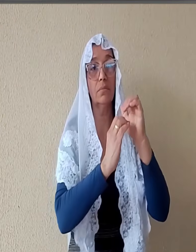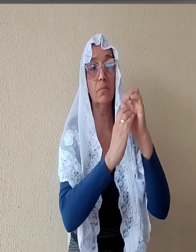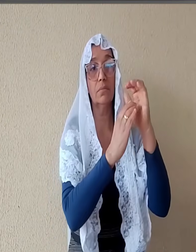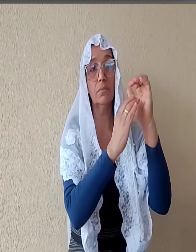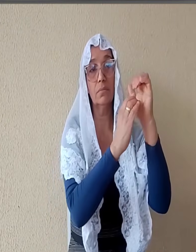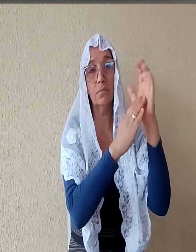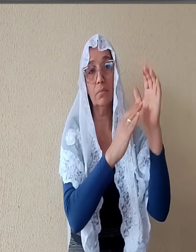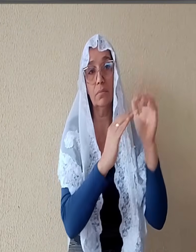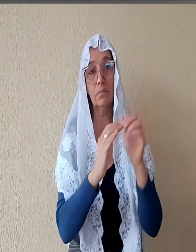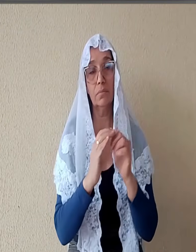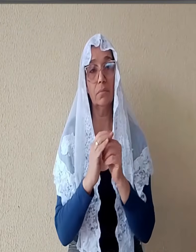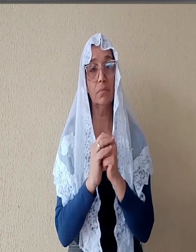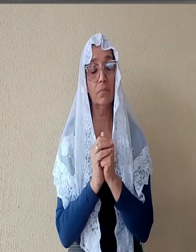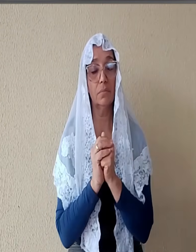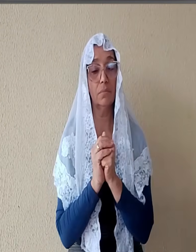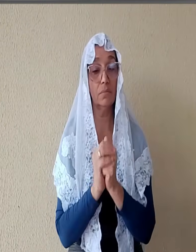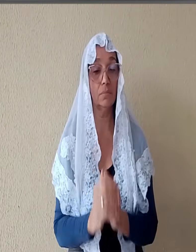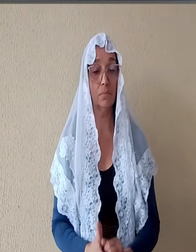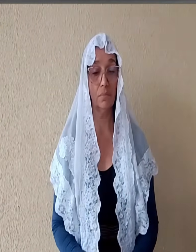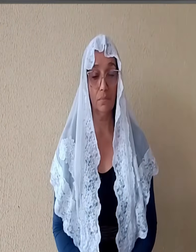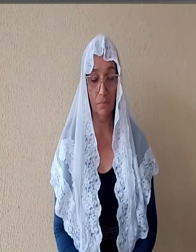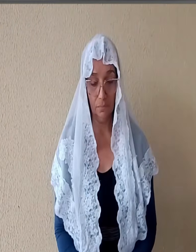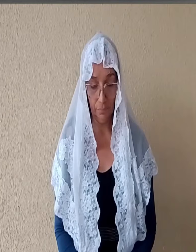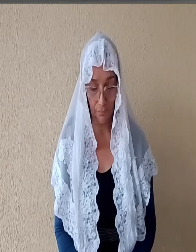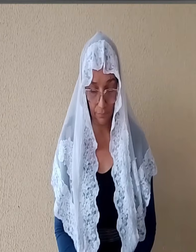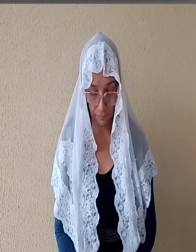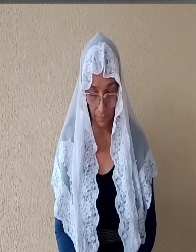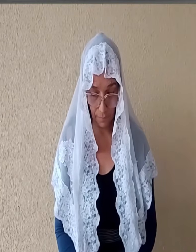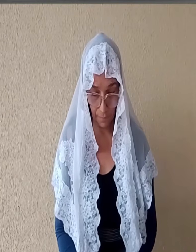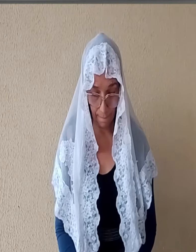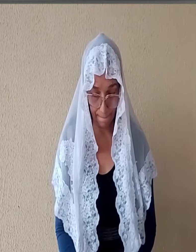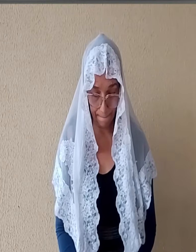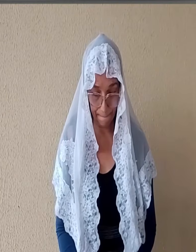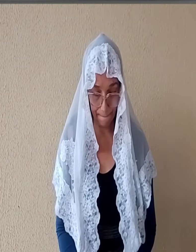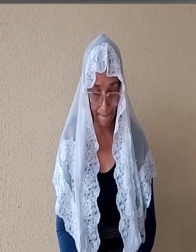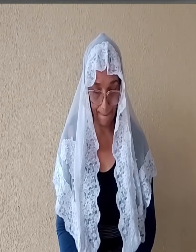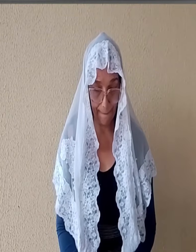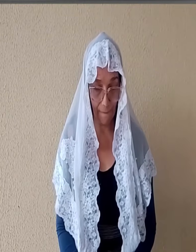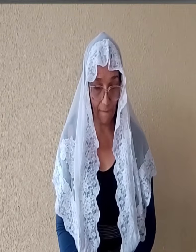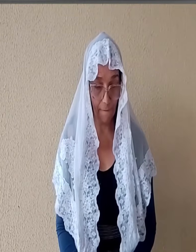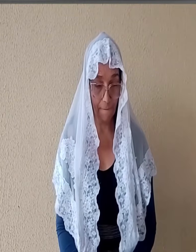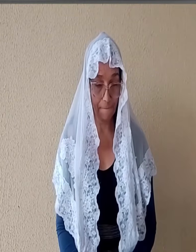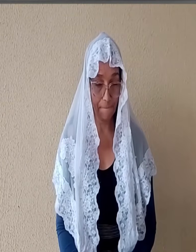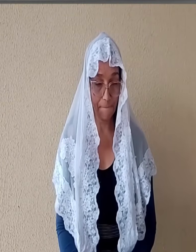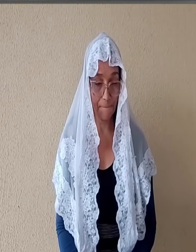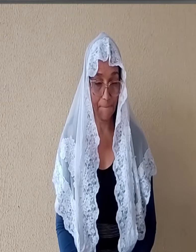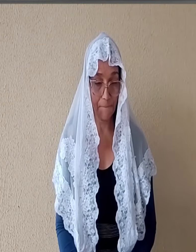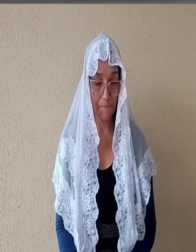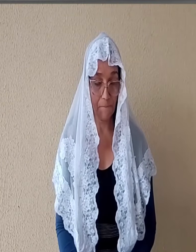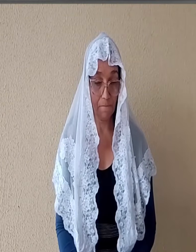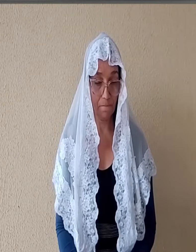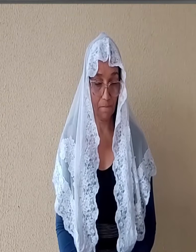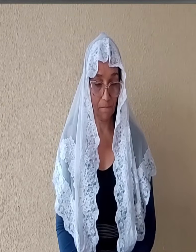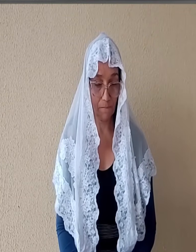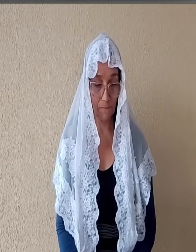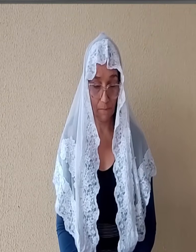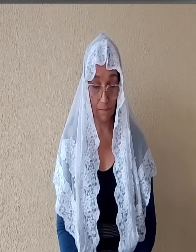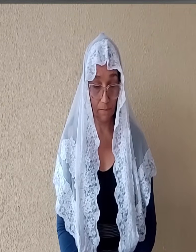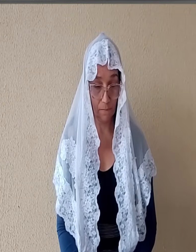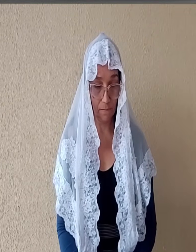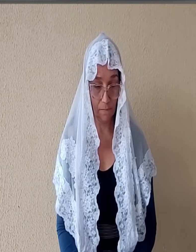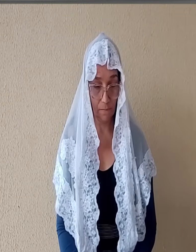Deus. Glória a Deus. Aleluia, Jesus. Glória ao nome do Senhor.